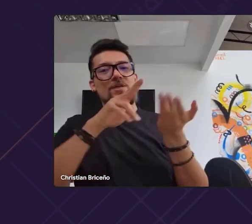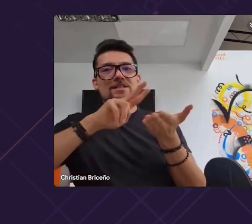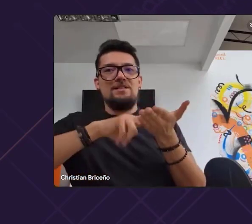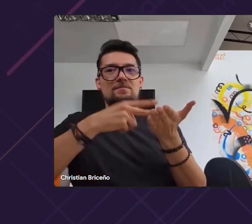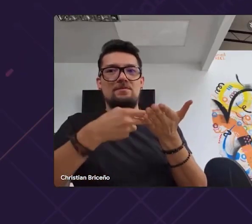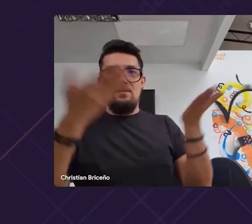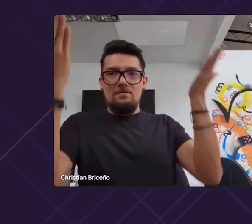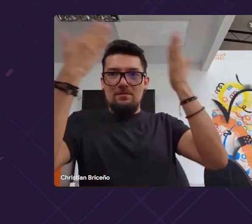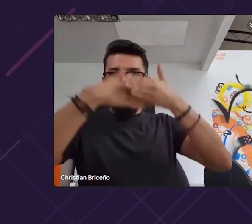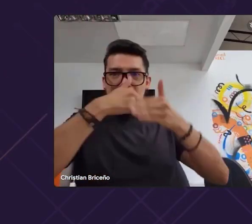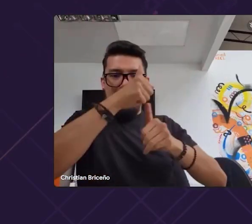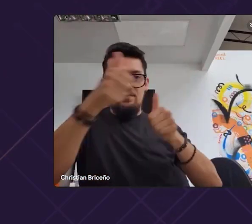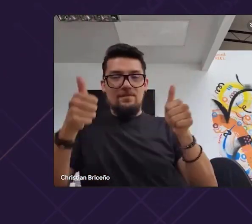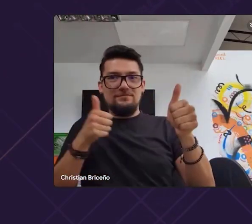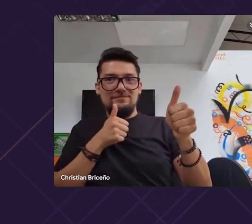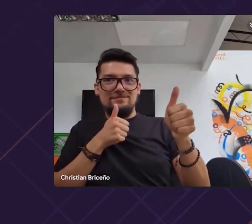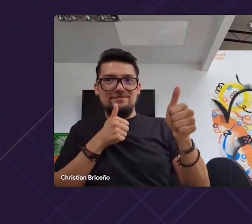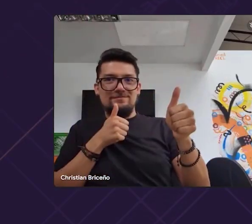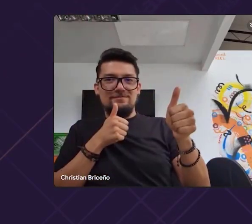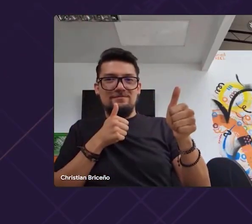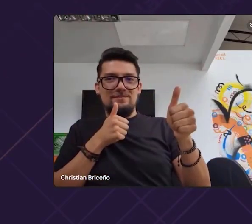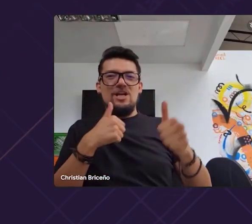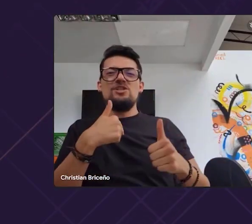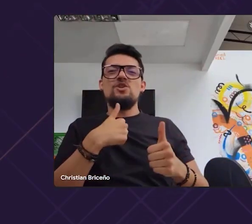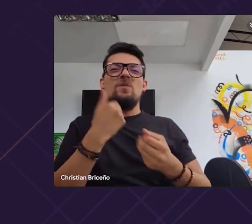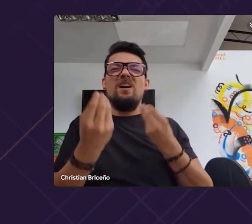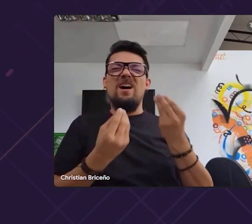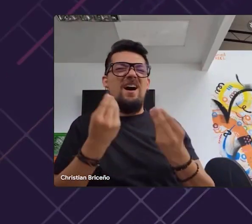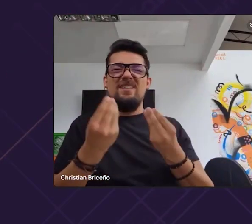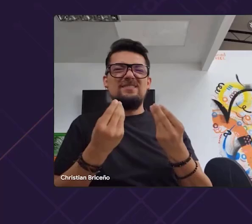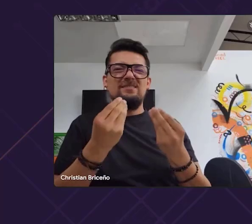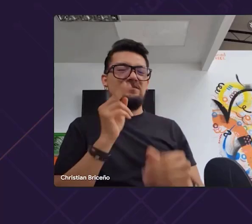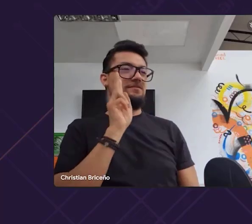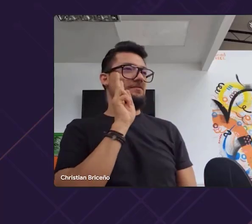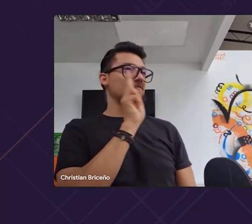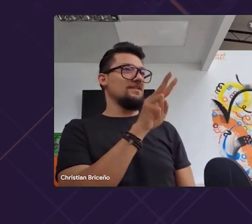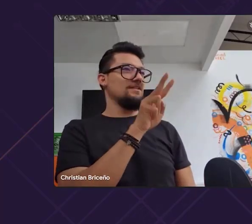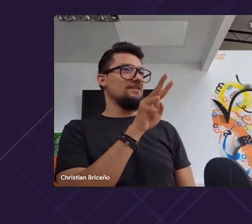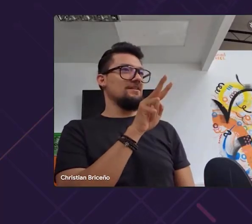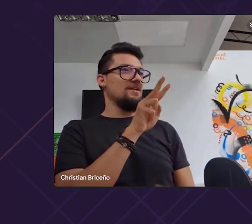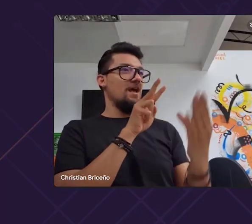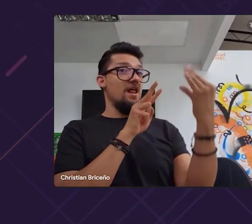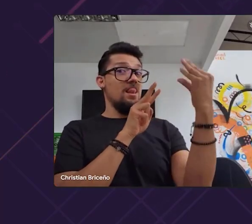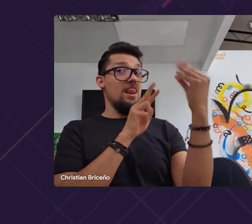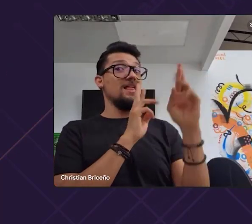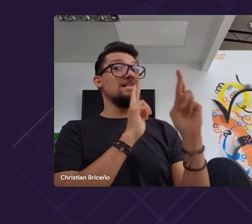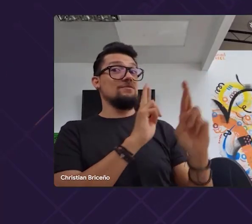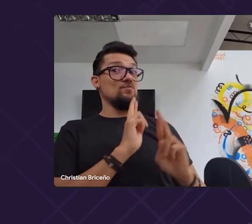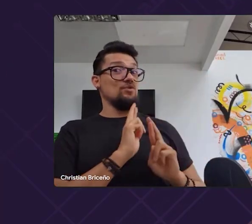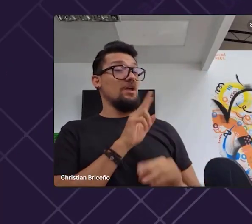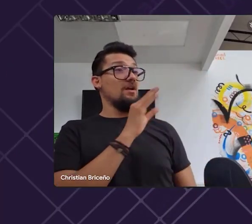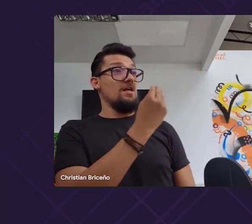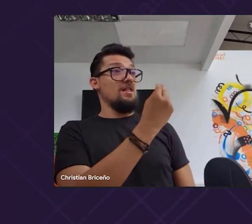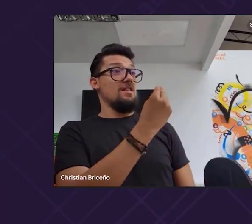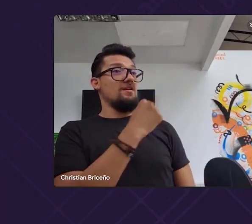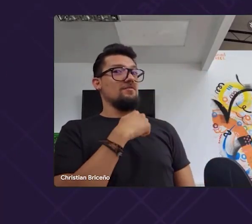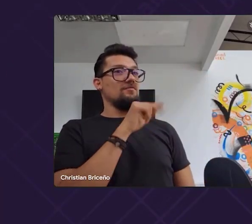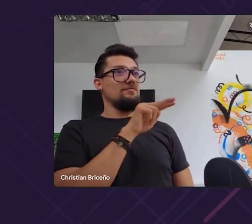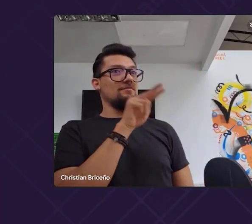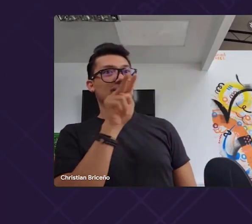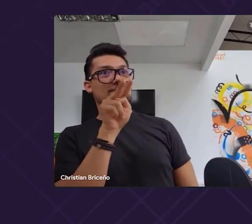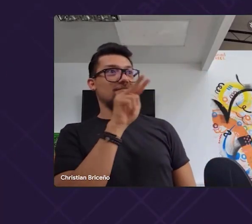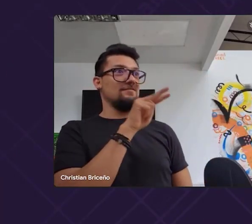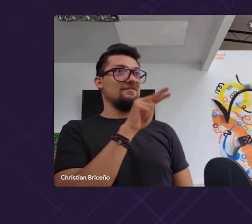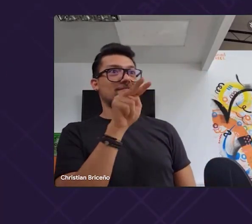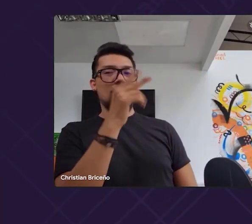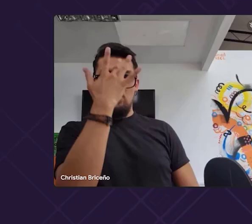siempre para darte más o menos un contexto de cómo es el trabajo, sentamos al invitado y detrás del invitado va el intérprete de lengua